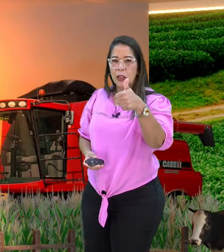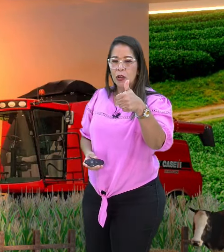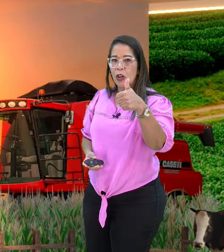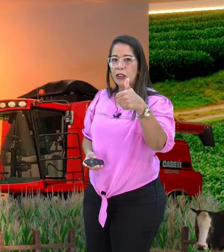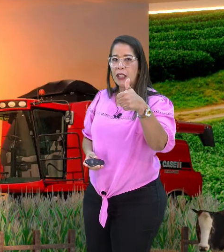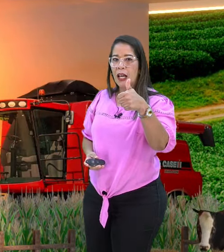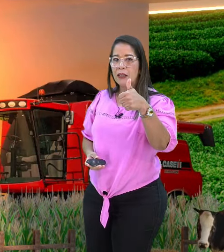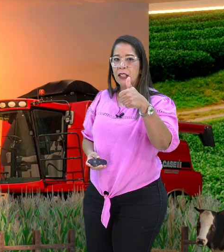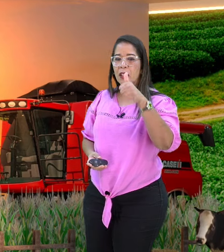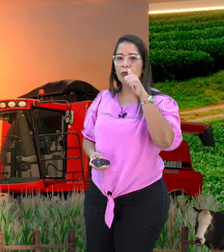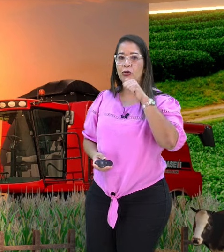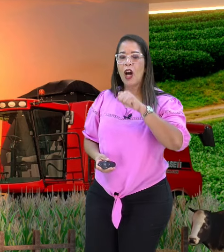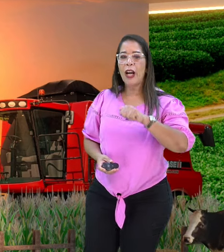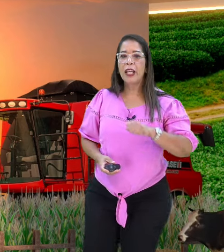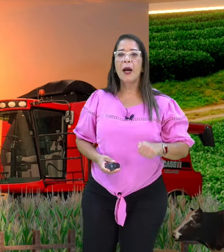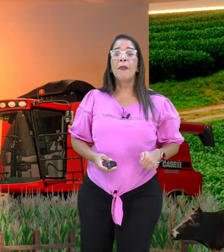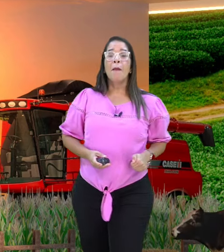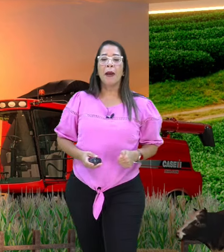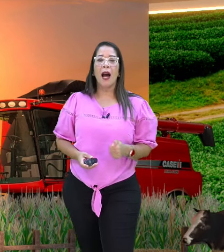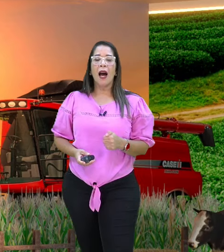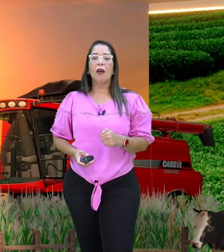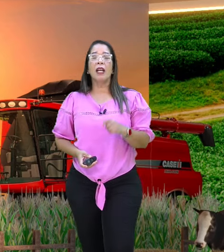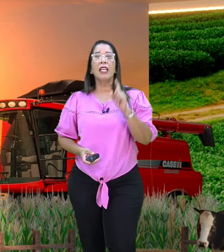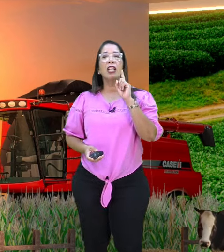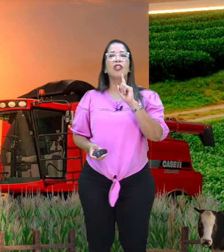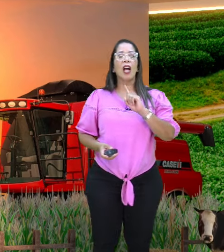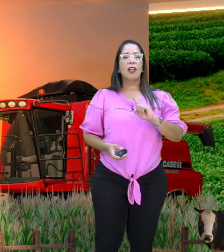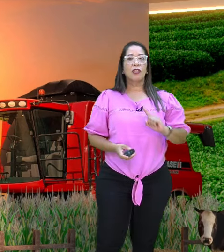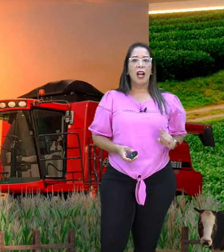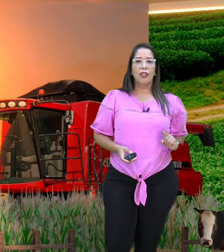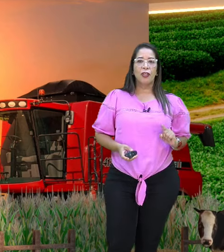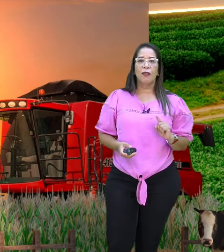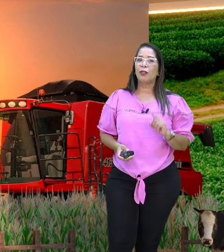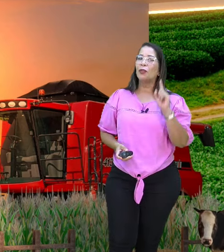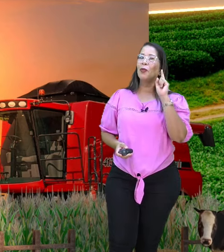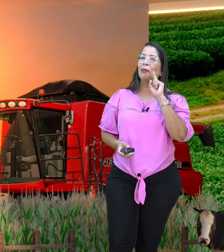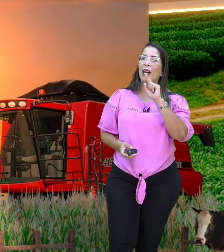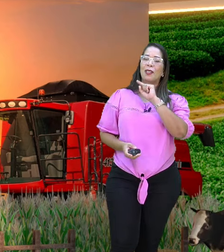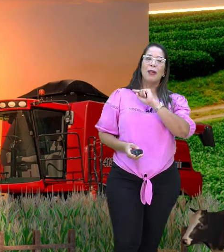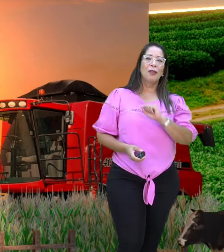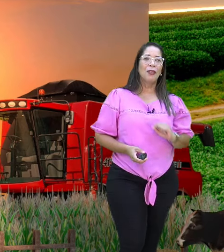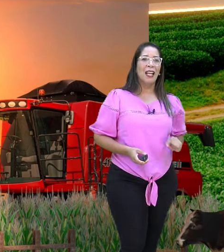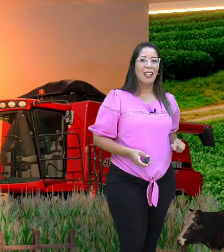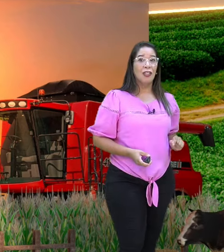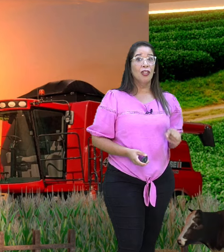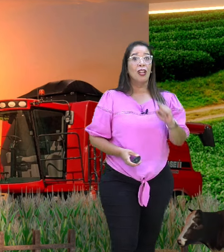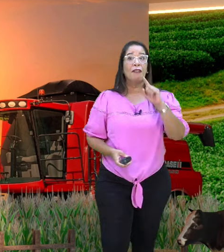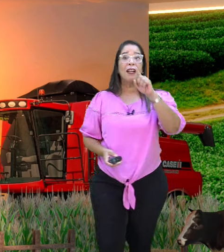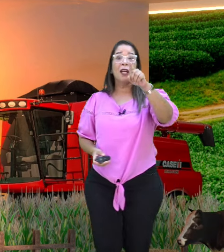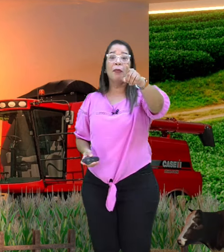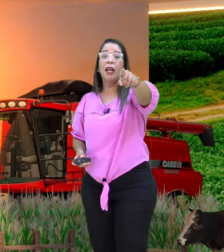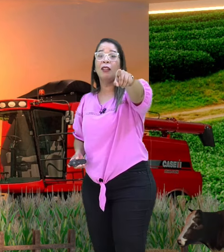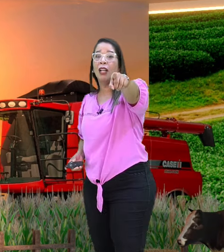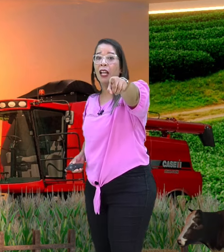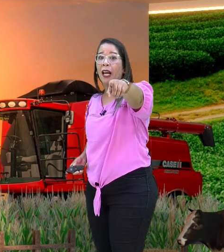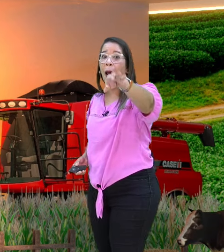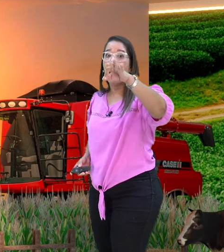tenha gostado aí. Dá um joinha para a aula e já já a gente volta com mais uma novidade. A gente já